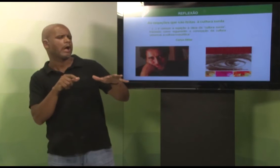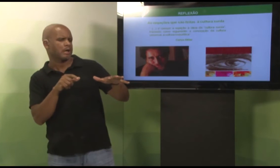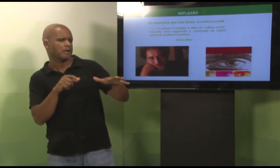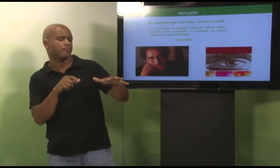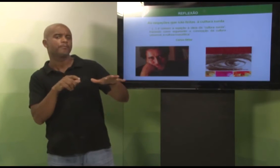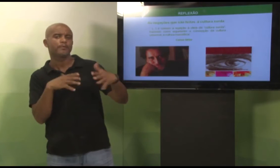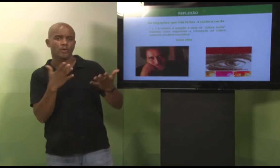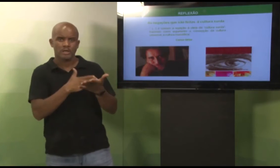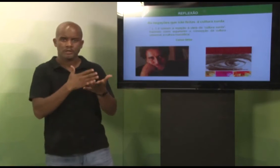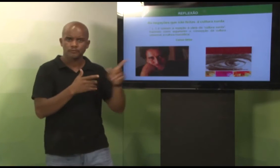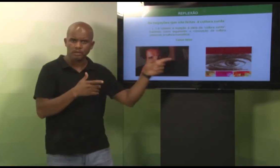diferente.